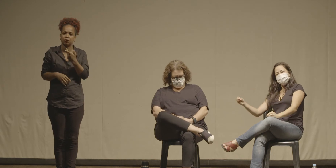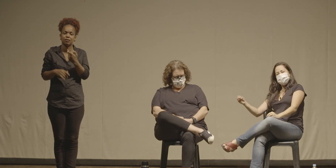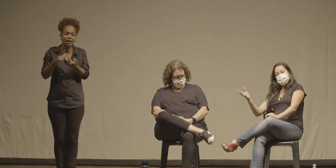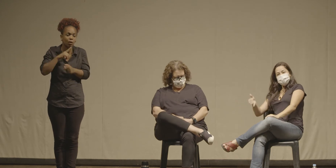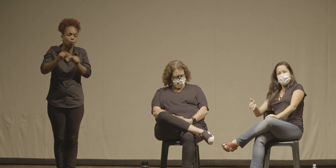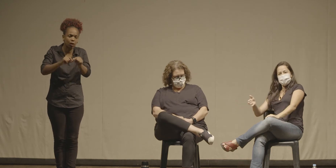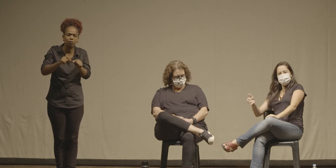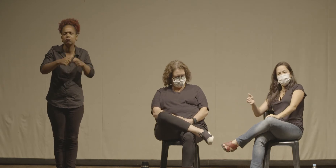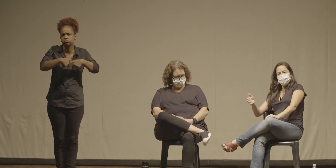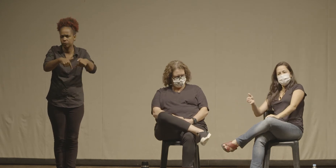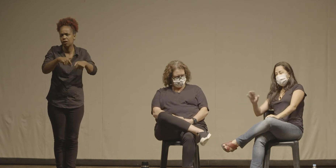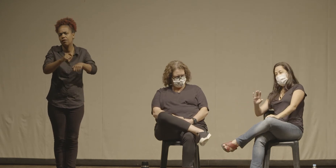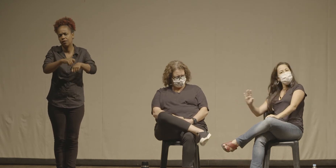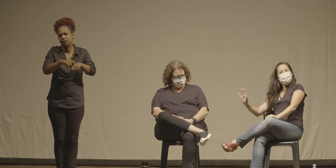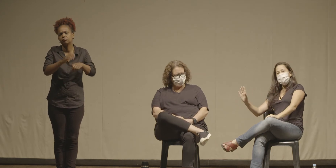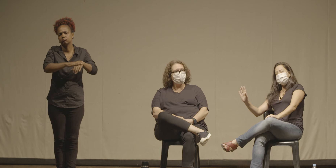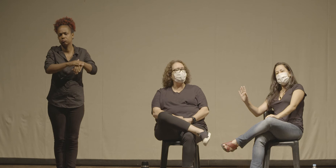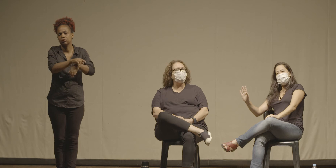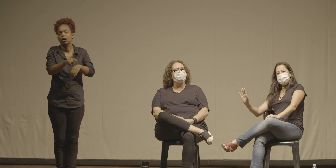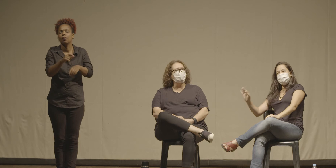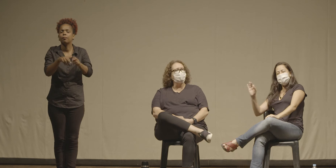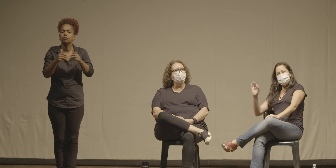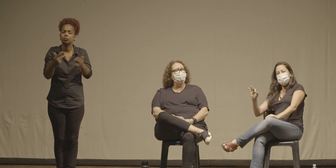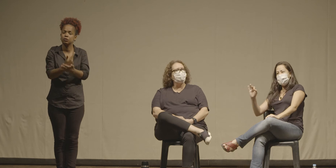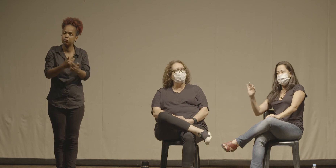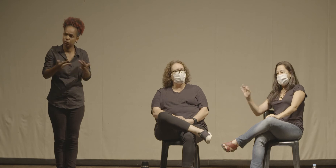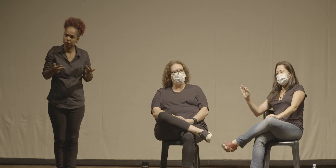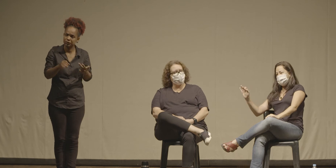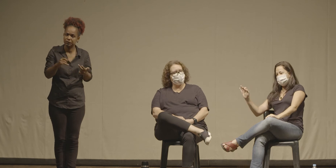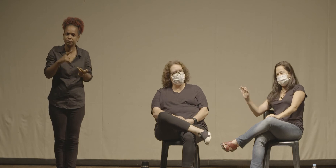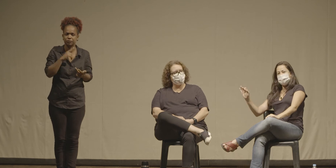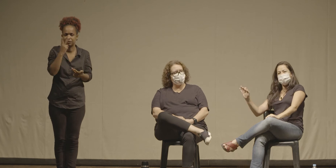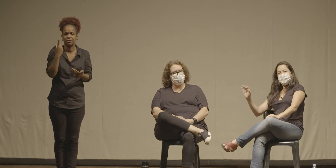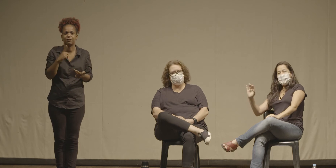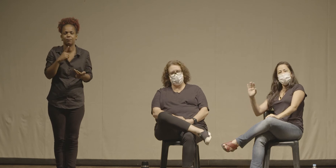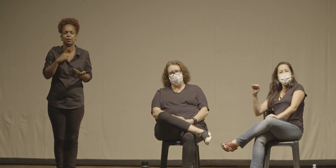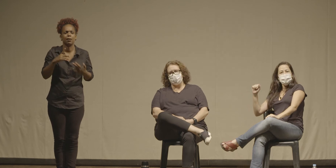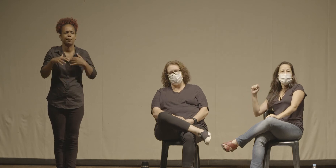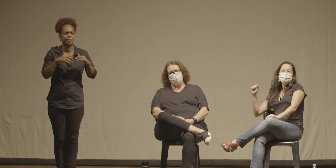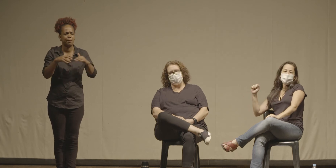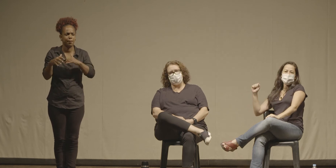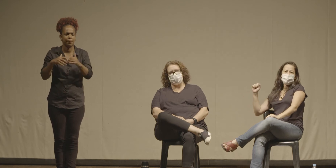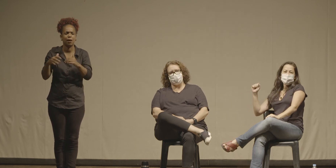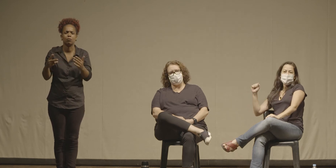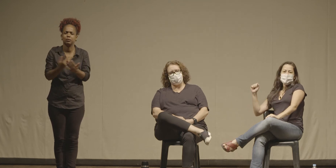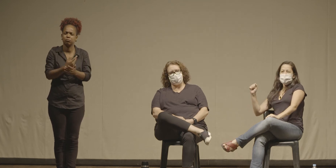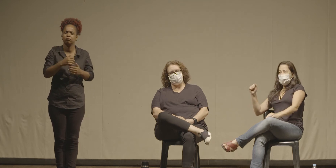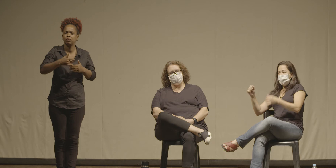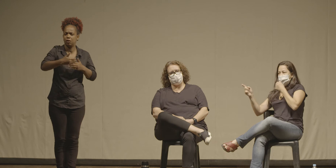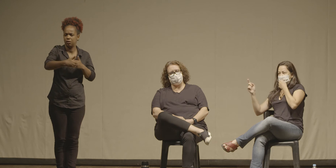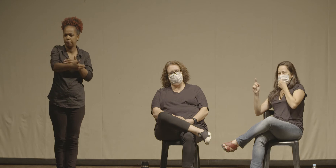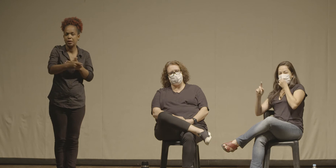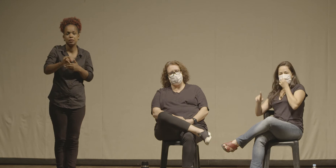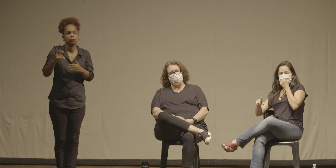tem, mas faz. Porque alguma coisa vai acontecer. Quando você coloca a máquina em movimento, alguma coisa acontece. Se